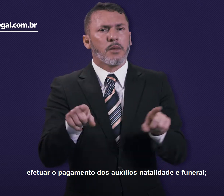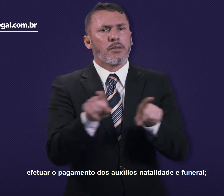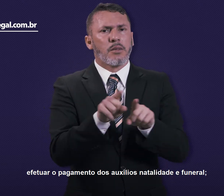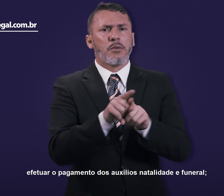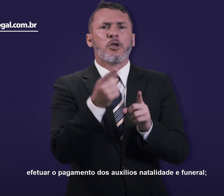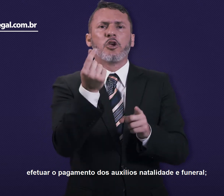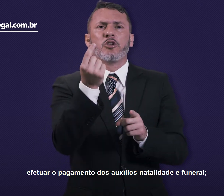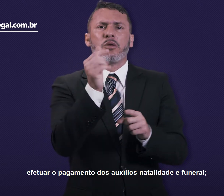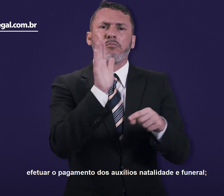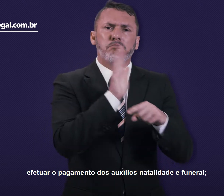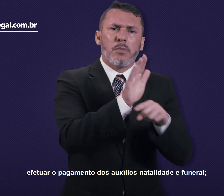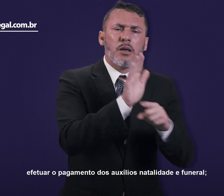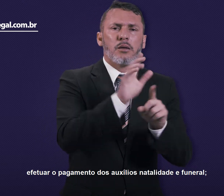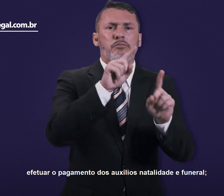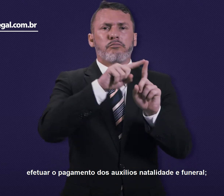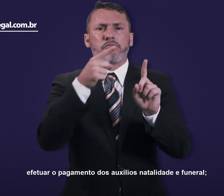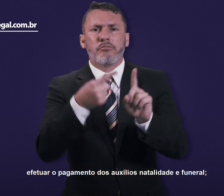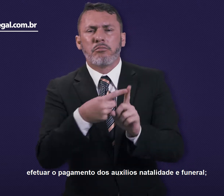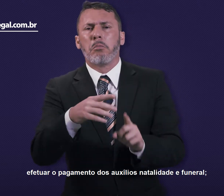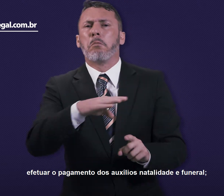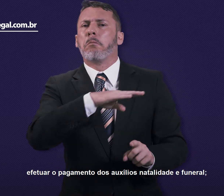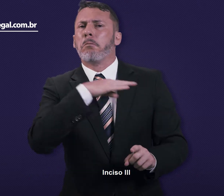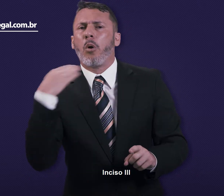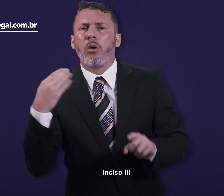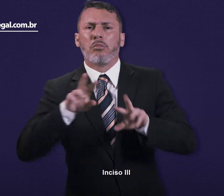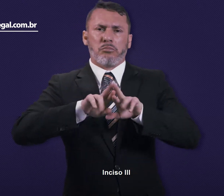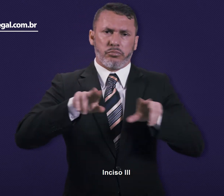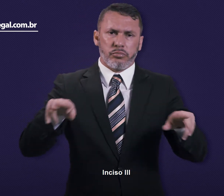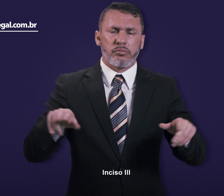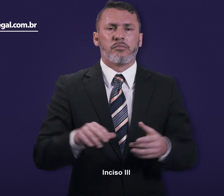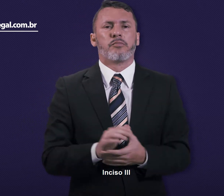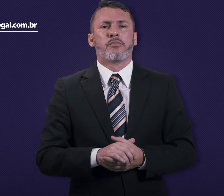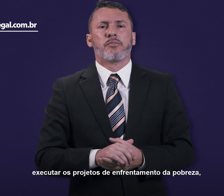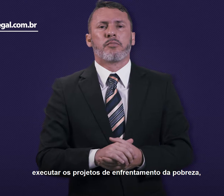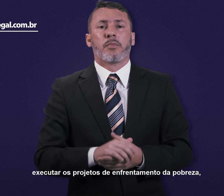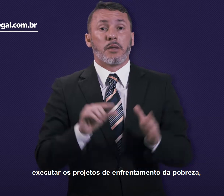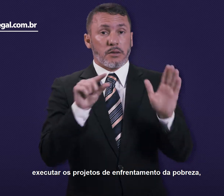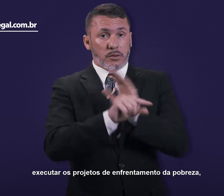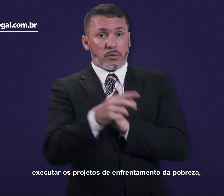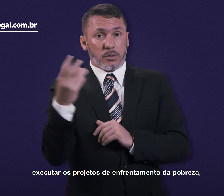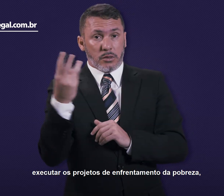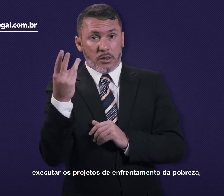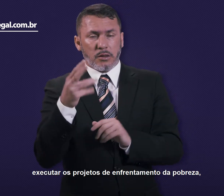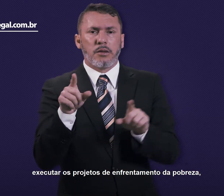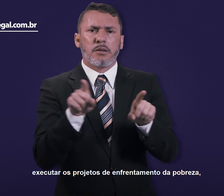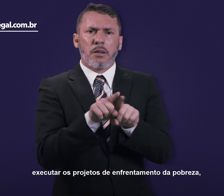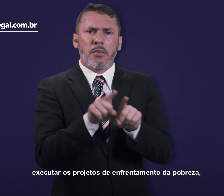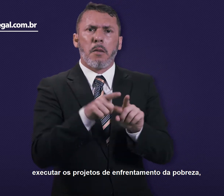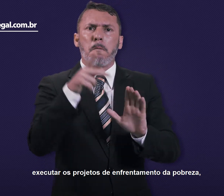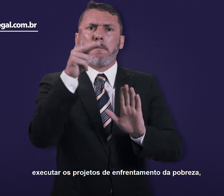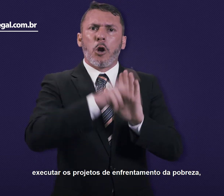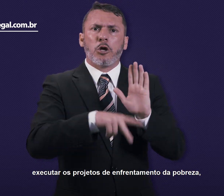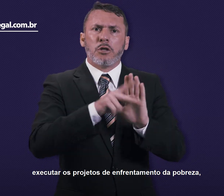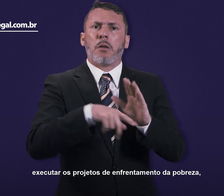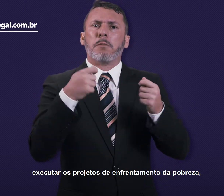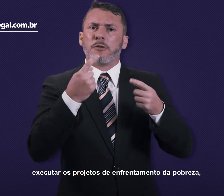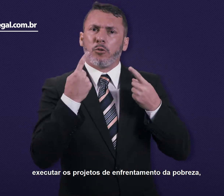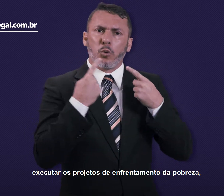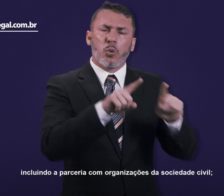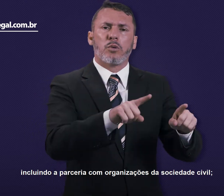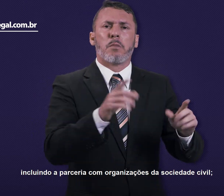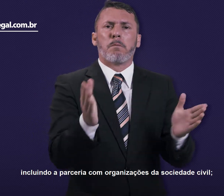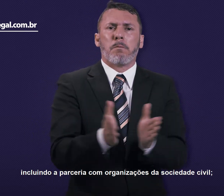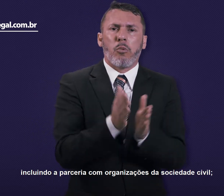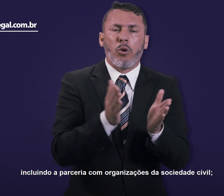o pagamento dos auxílios natalidade e funeral. Inciso 3. Executar os projetos de enfrentamento da